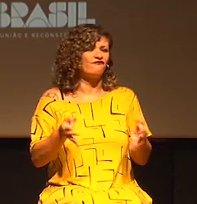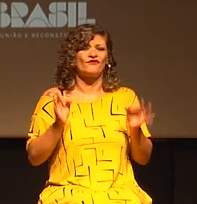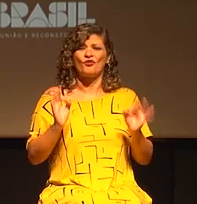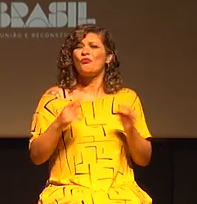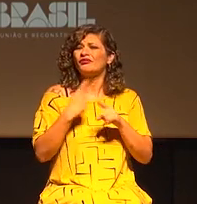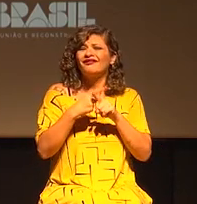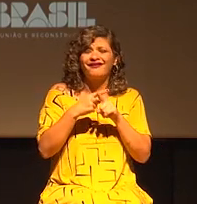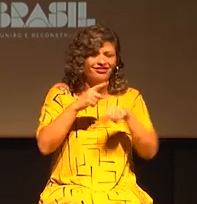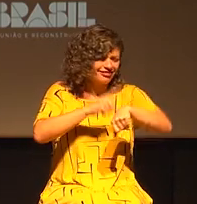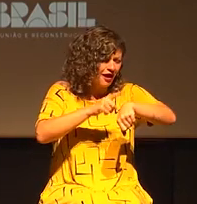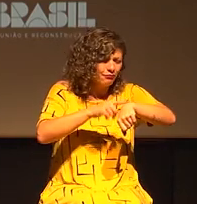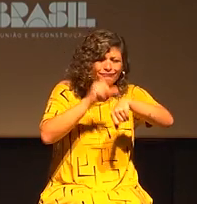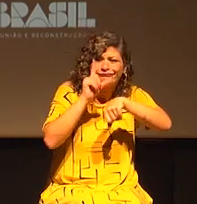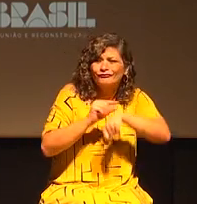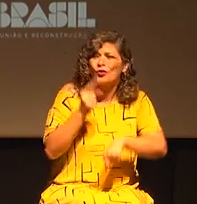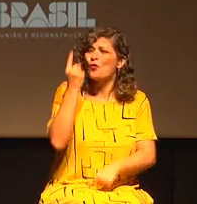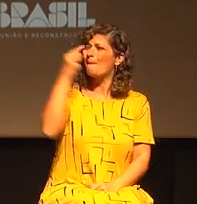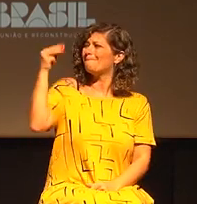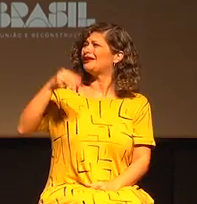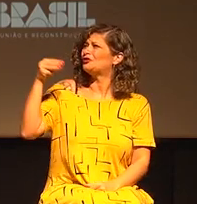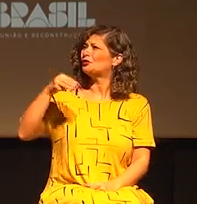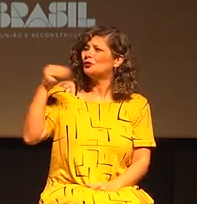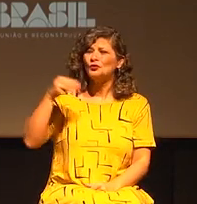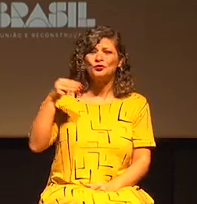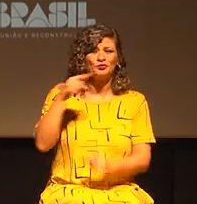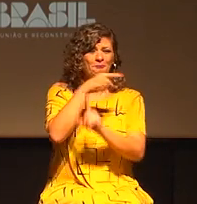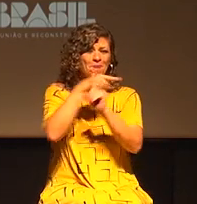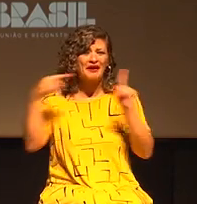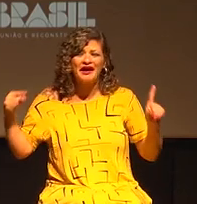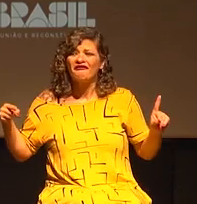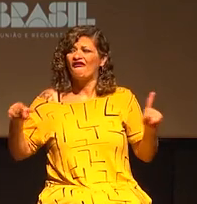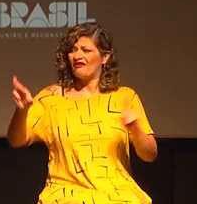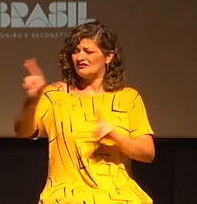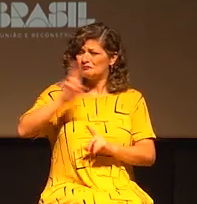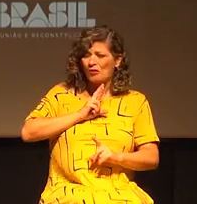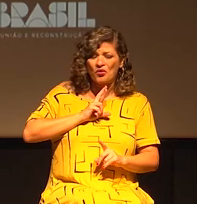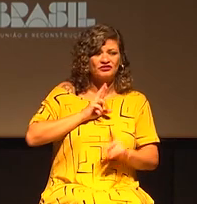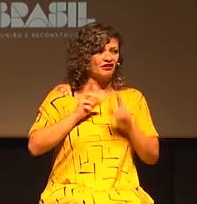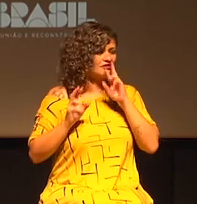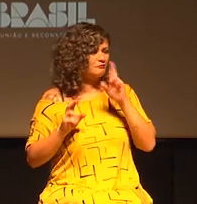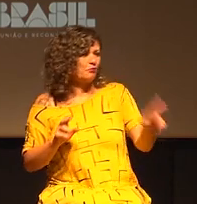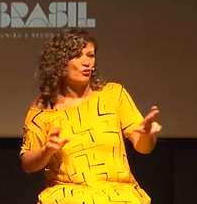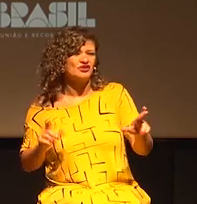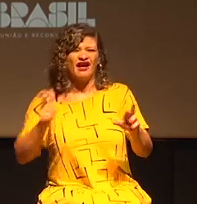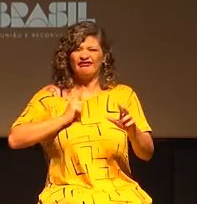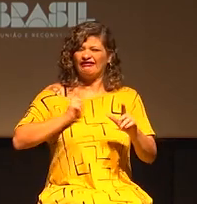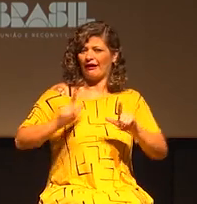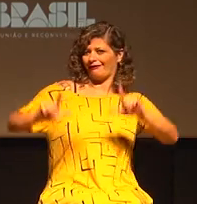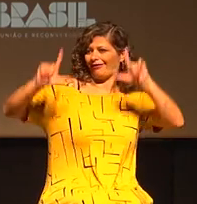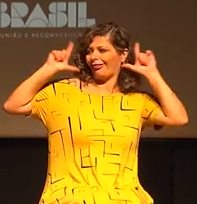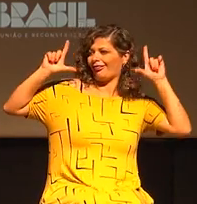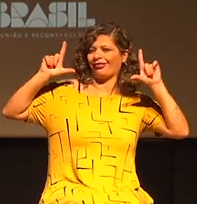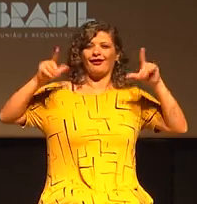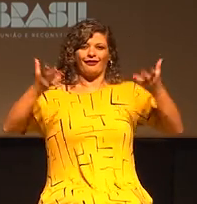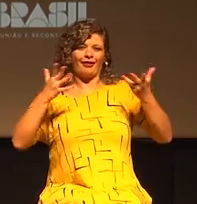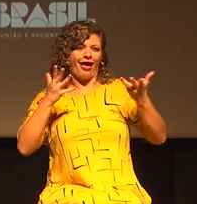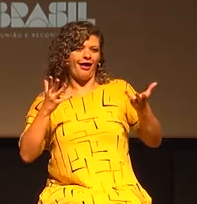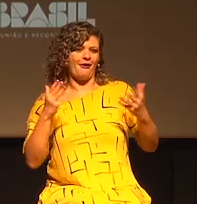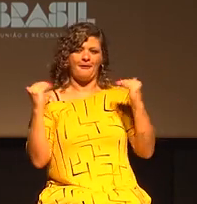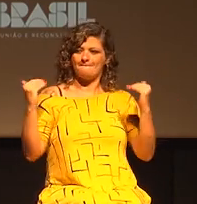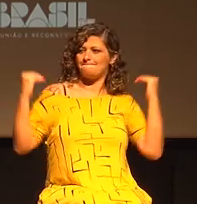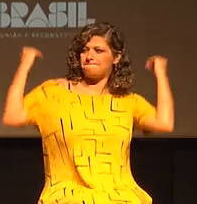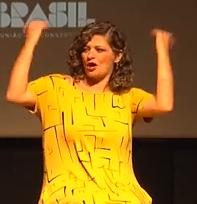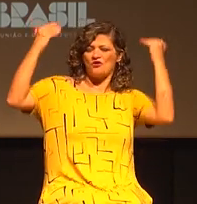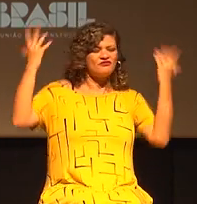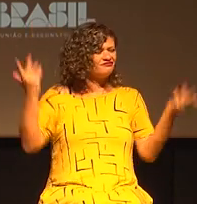responder qualquer pergunta né e é um um joguinho assim de de lacração né e 1 minuto e